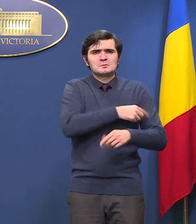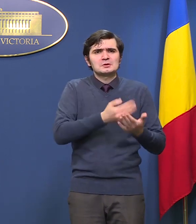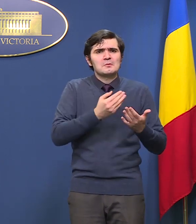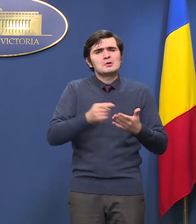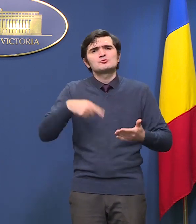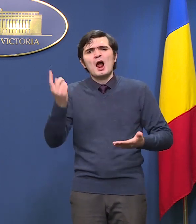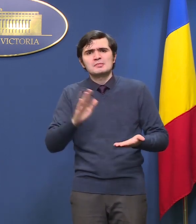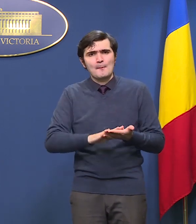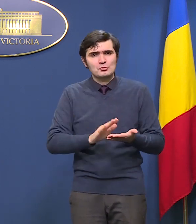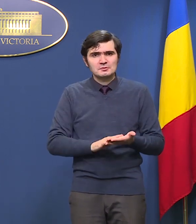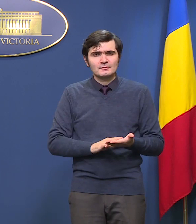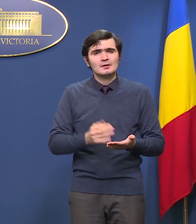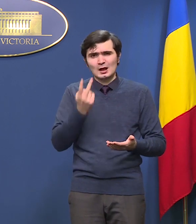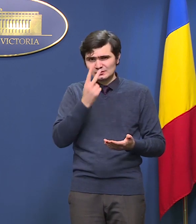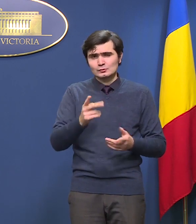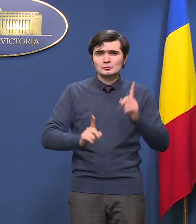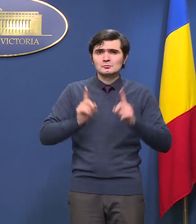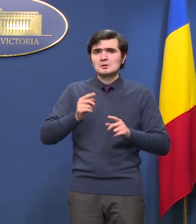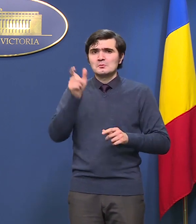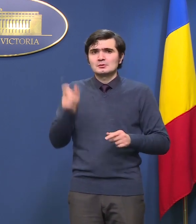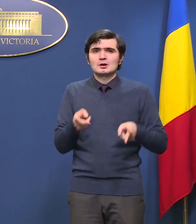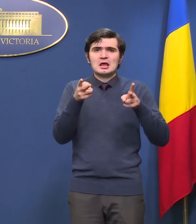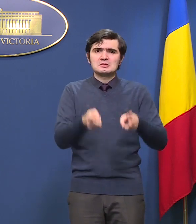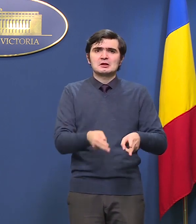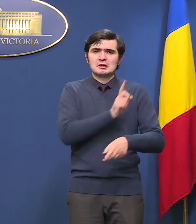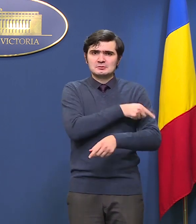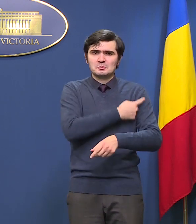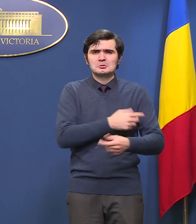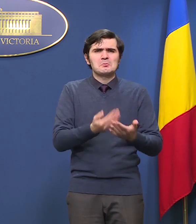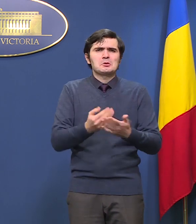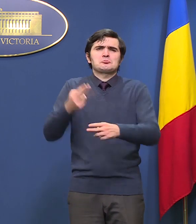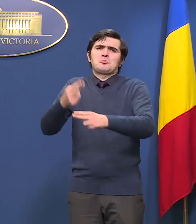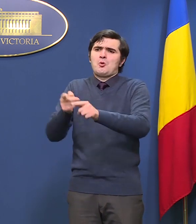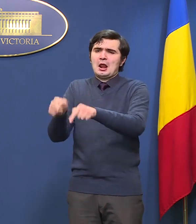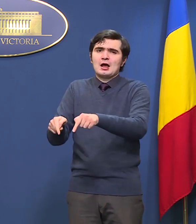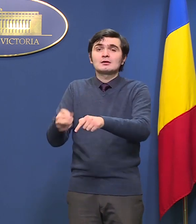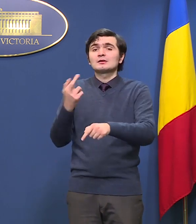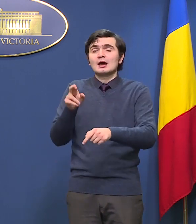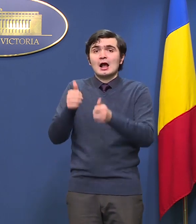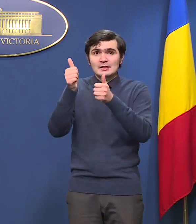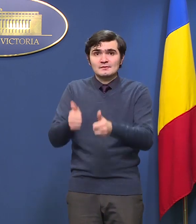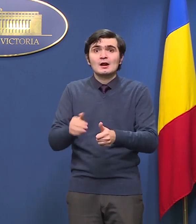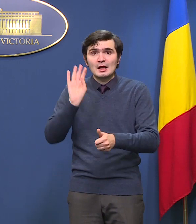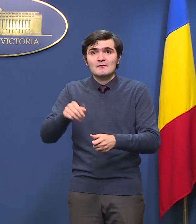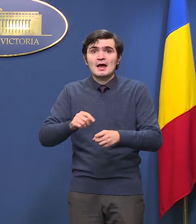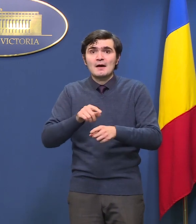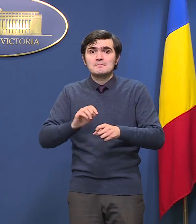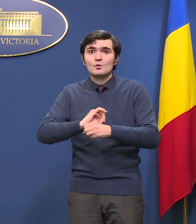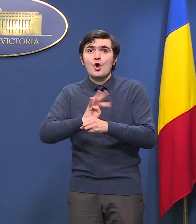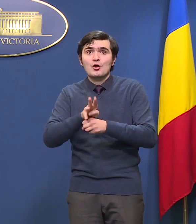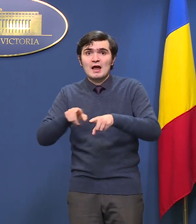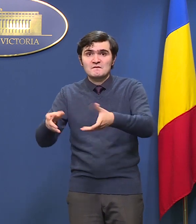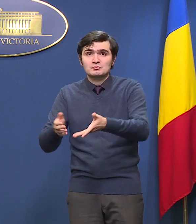văzut, au fost internați în care au fost internați pentru o boală și de fapt erau purtători de virus. De